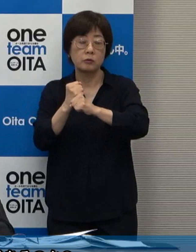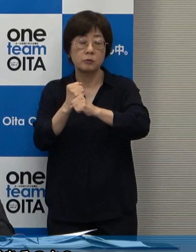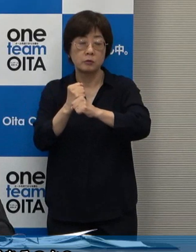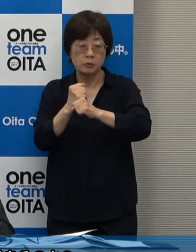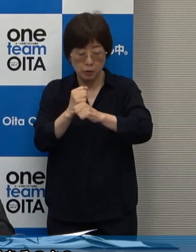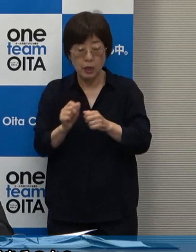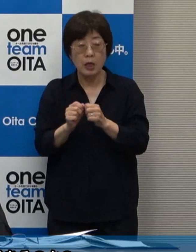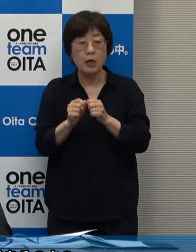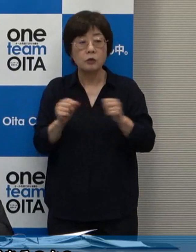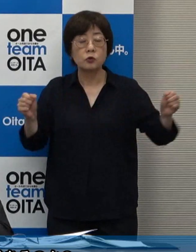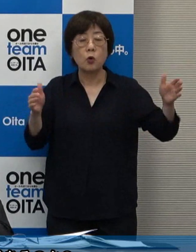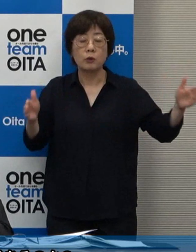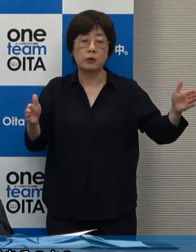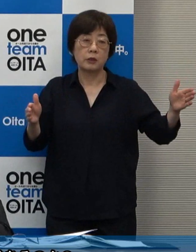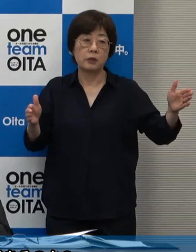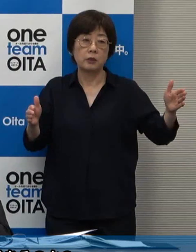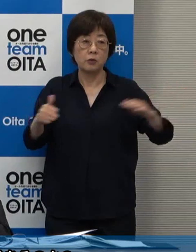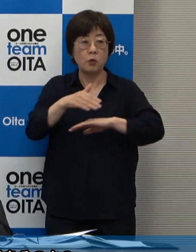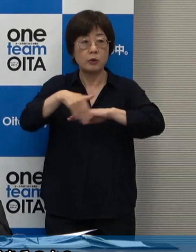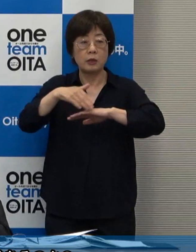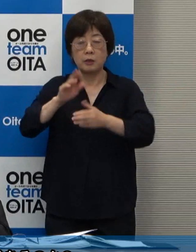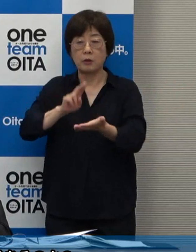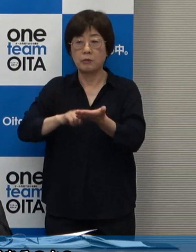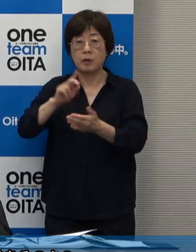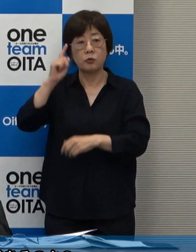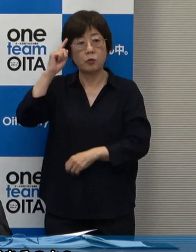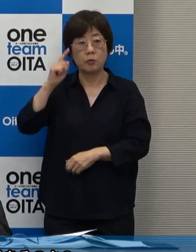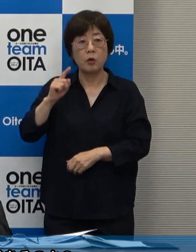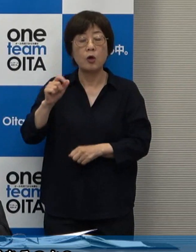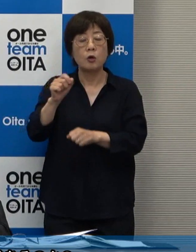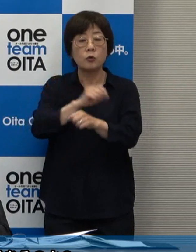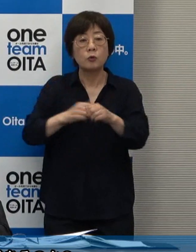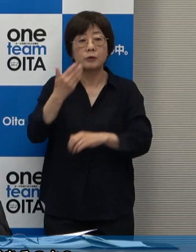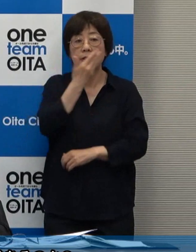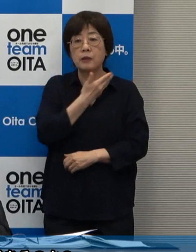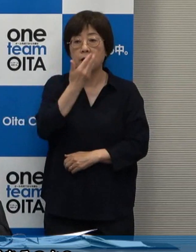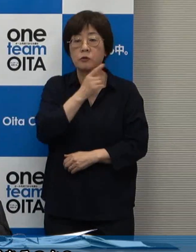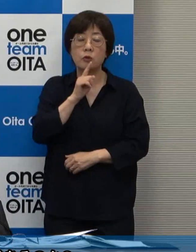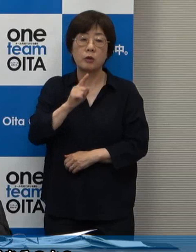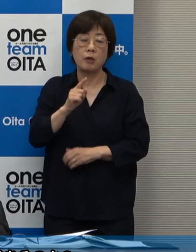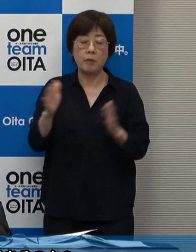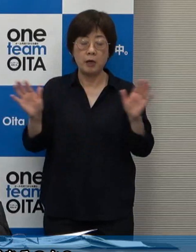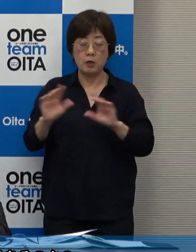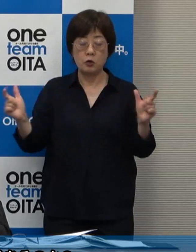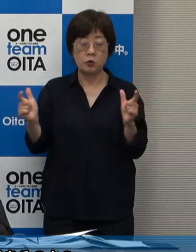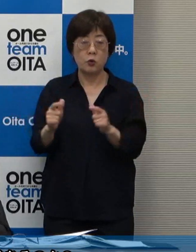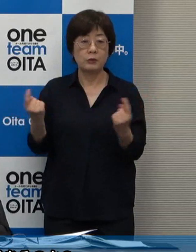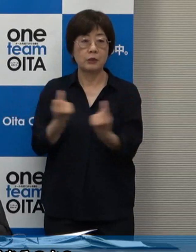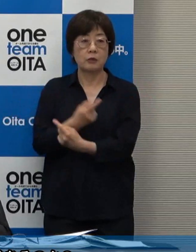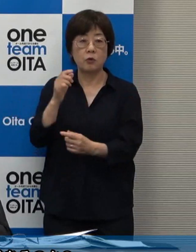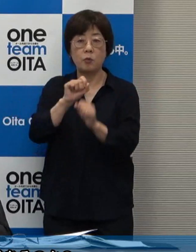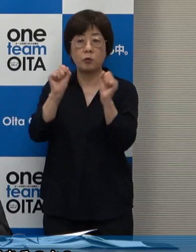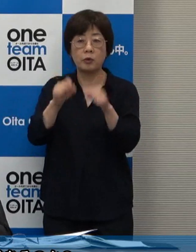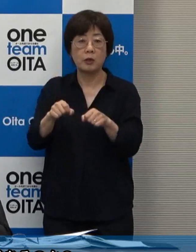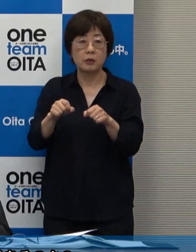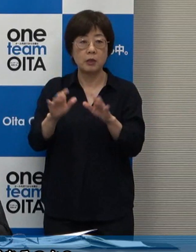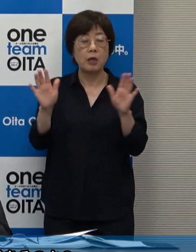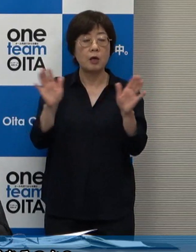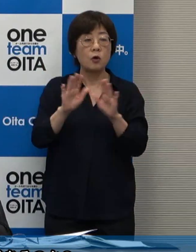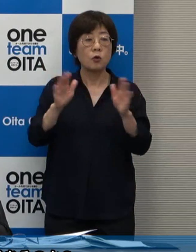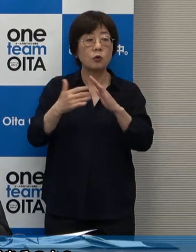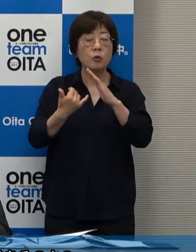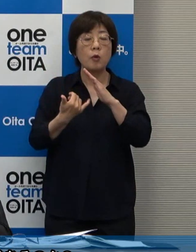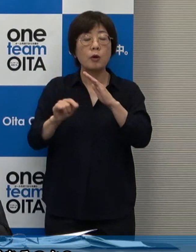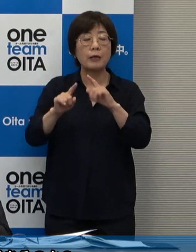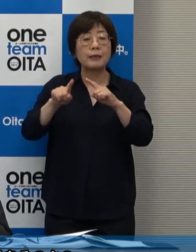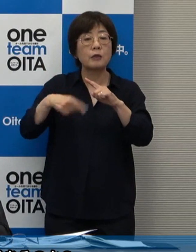ますね。でもう一つ大事な点は、特に少子化のことについてはですね、この前子ども家庭庁の長官と話しましたけ